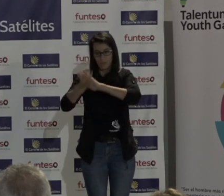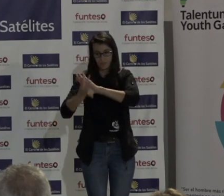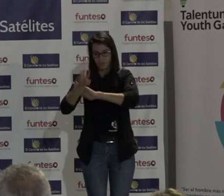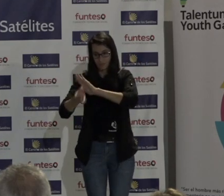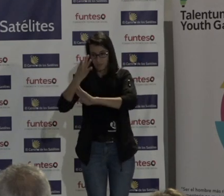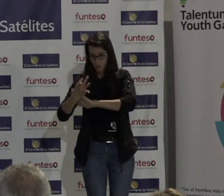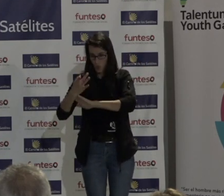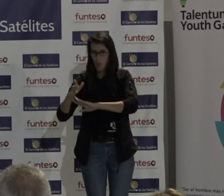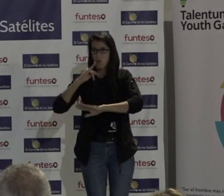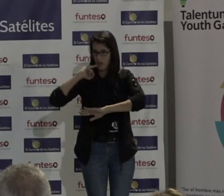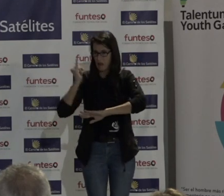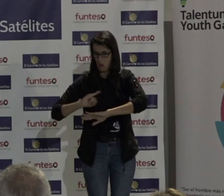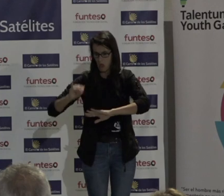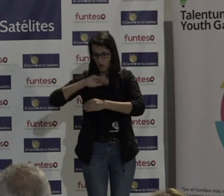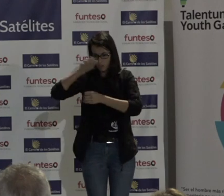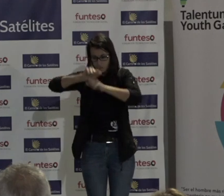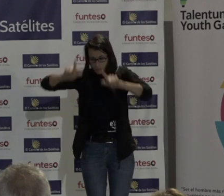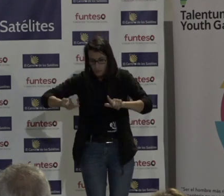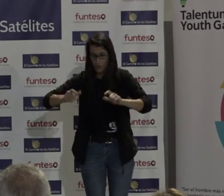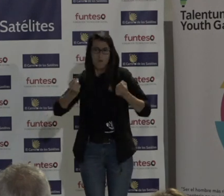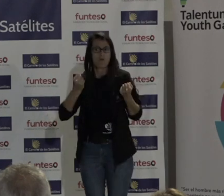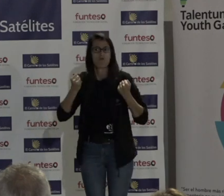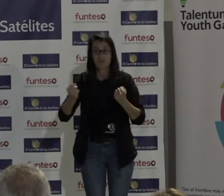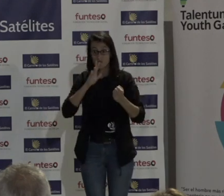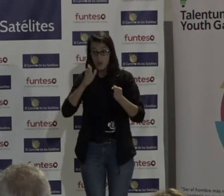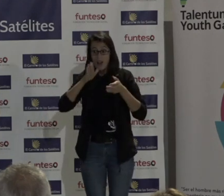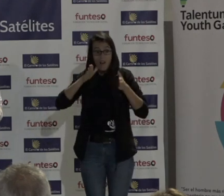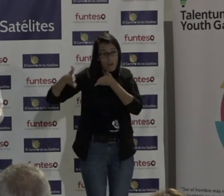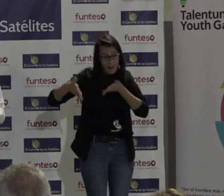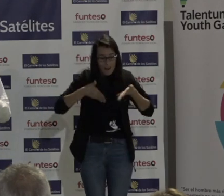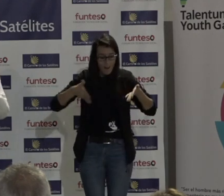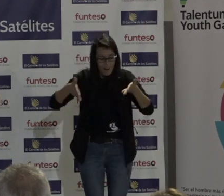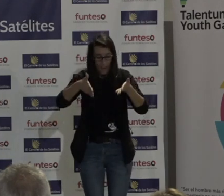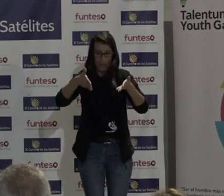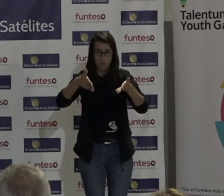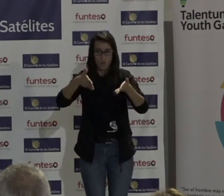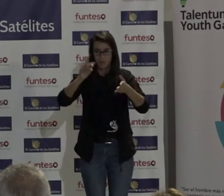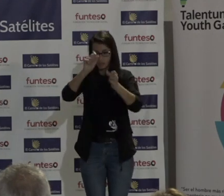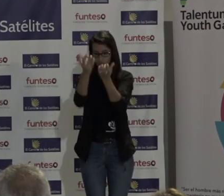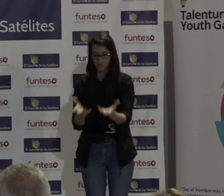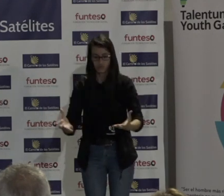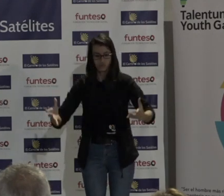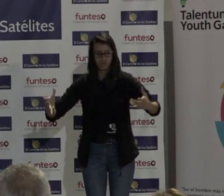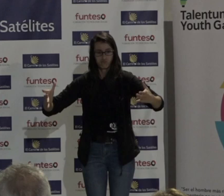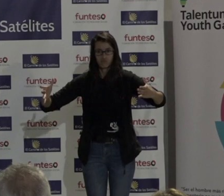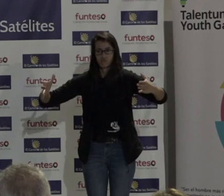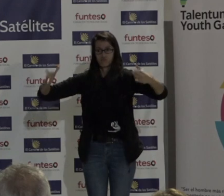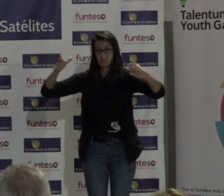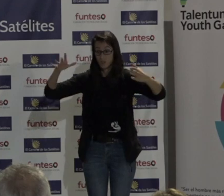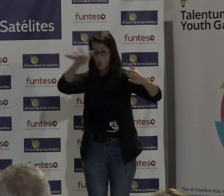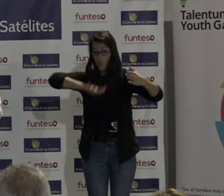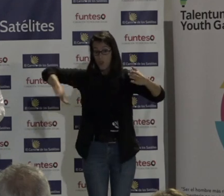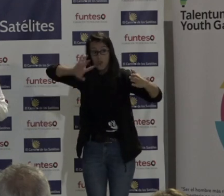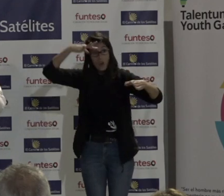hidroeléctrica muy potente, que ha hecho que el río se embalsara, se creara todo un embalse y el lugar original